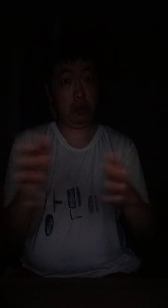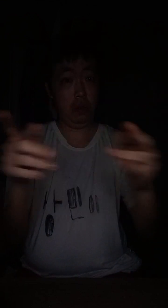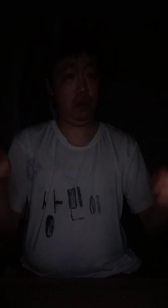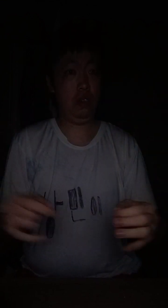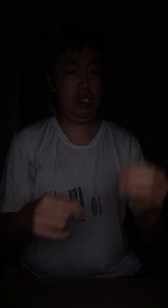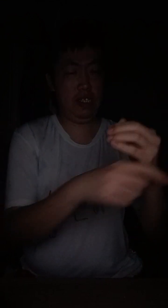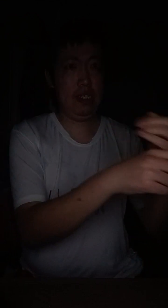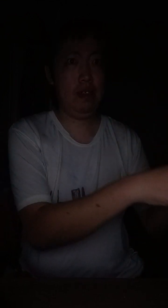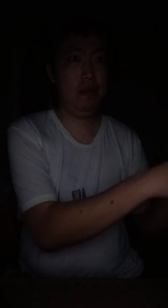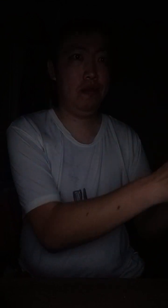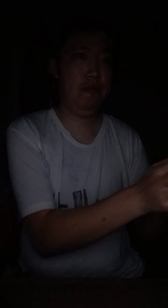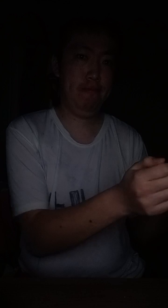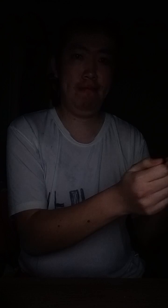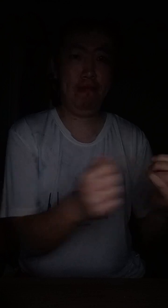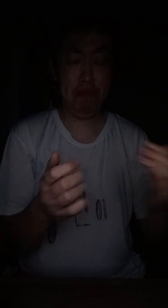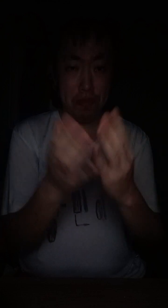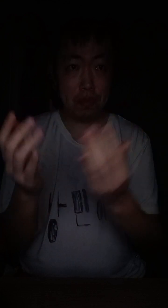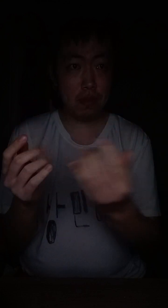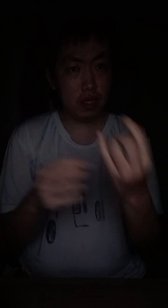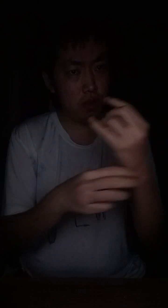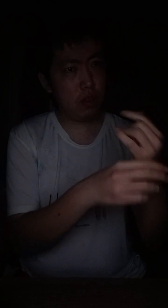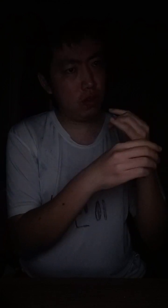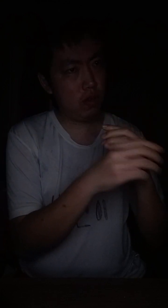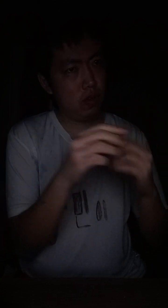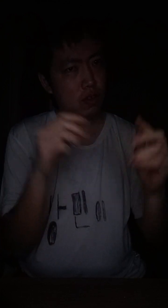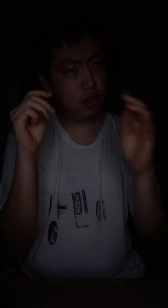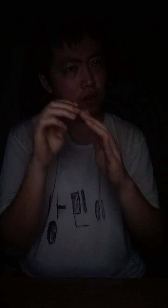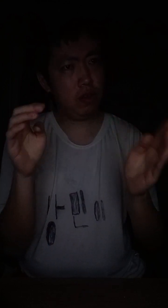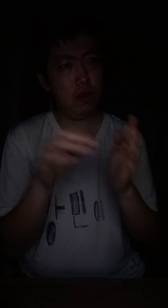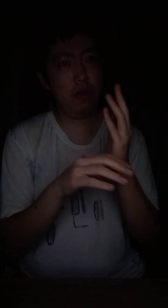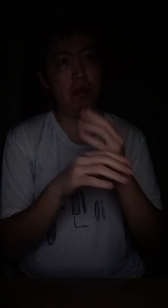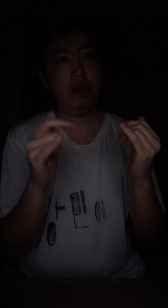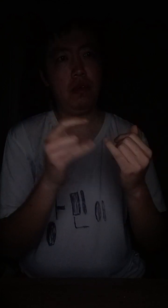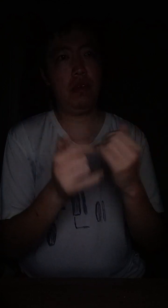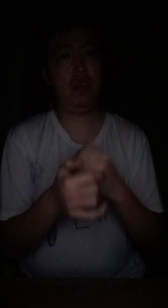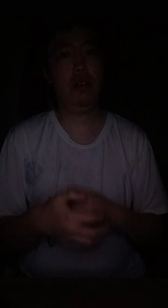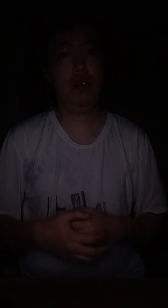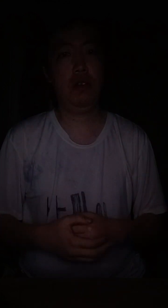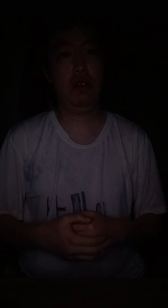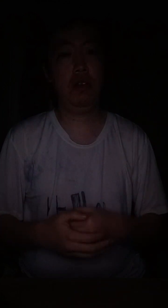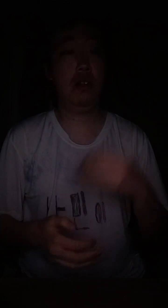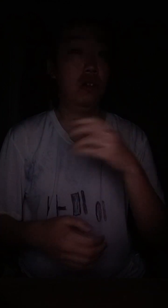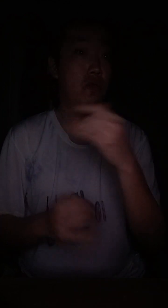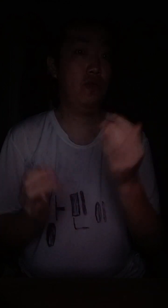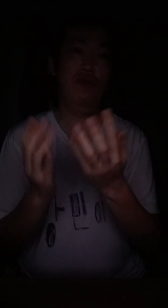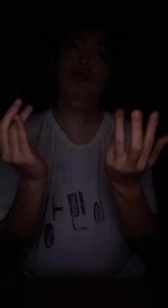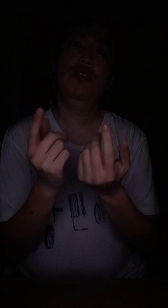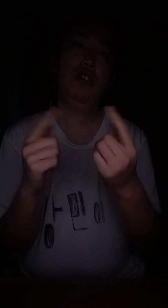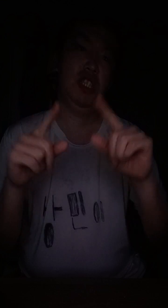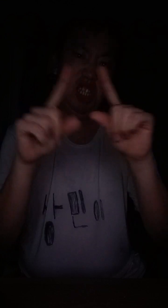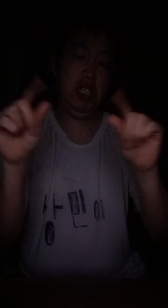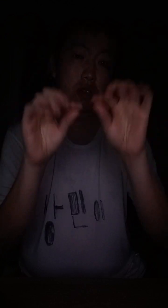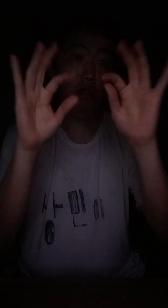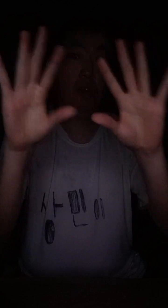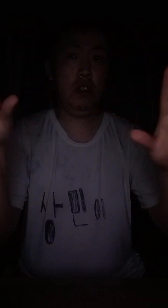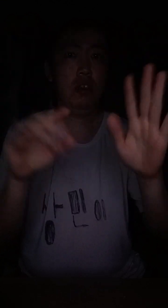판매 자체를 막는 것, 과잉 규제라는 지적에 마땅한 대안이 없는 상황. 이에 전문가들은 기기에 초점을 둘 게 아니라